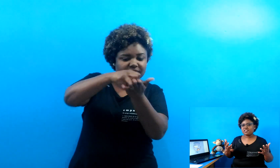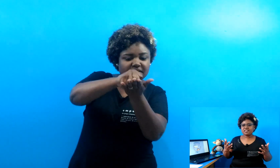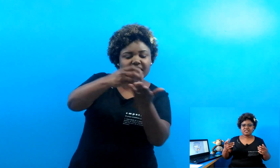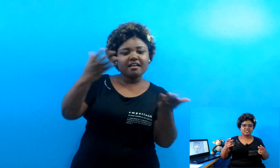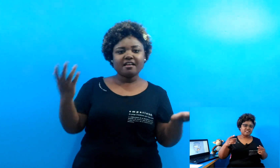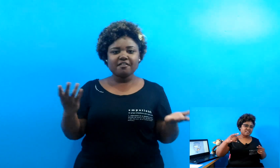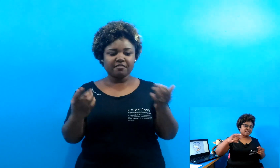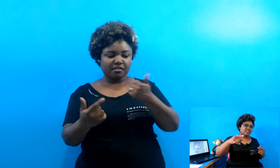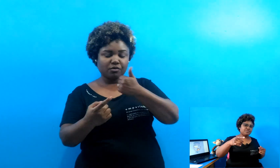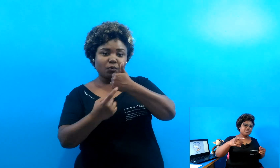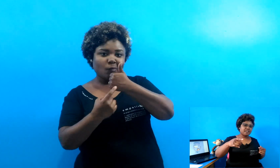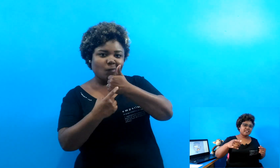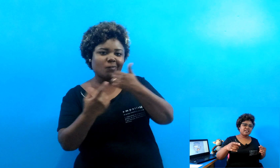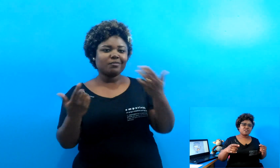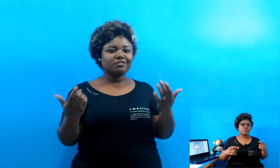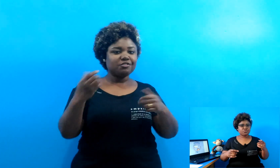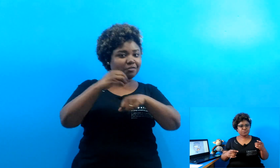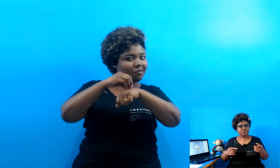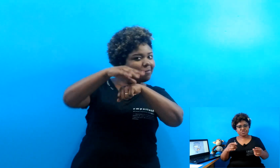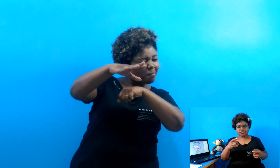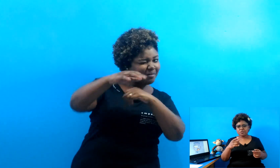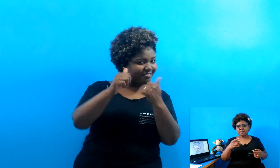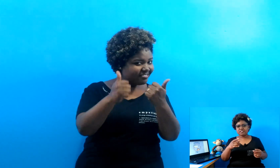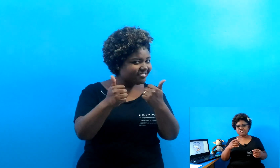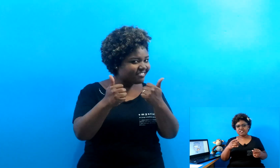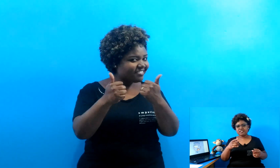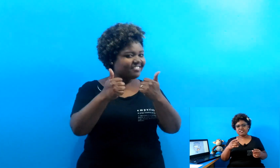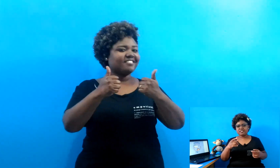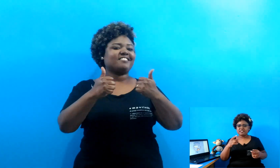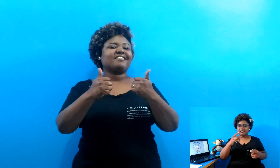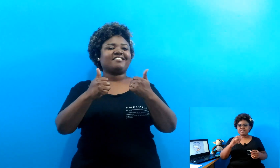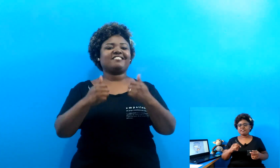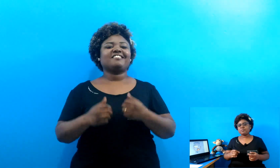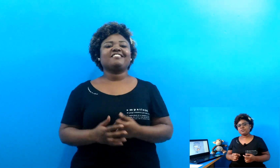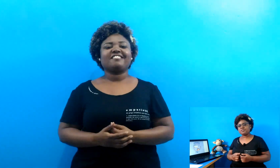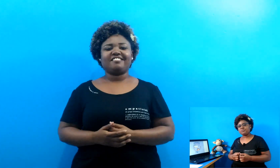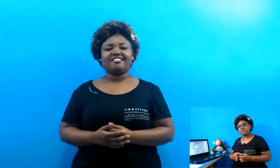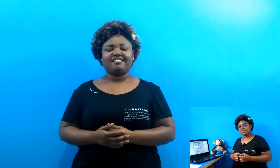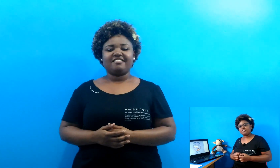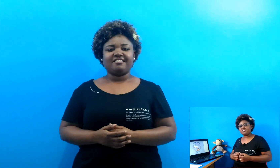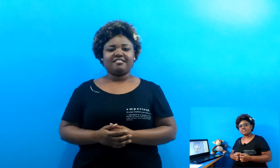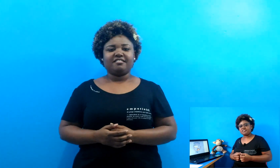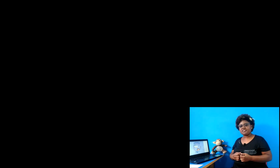um bom dia, se inscreve no canal, curte, compartilha e até o próximo vídeo.